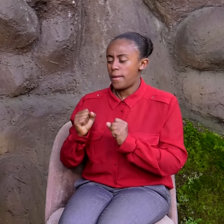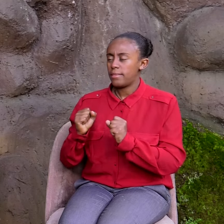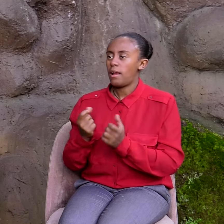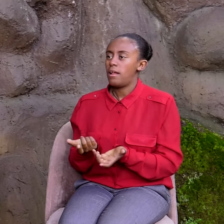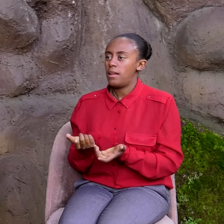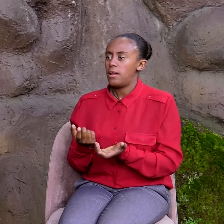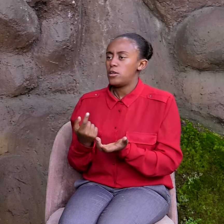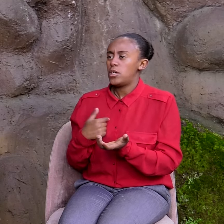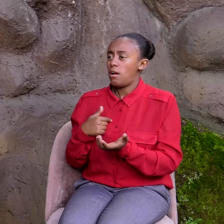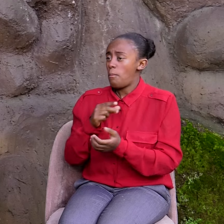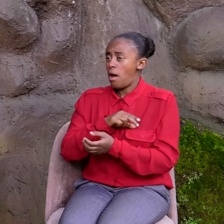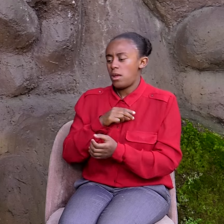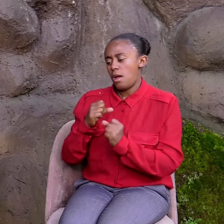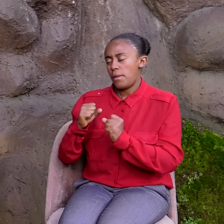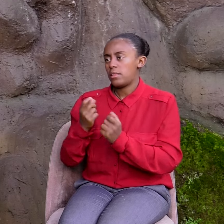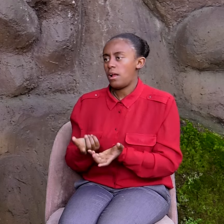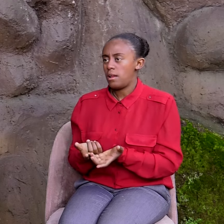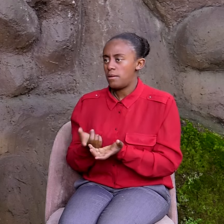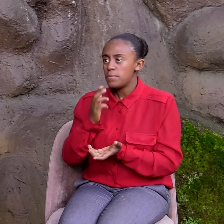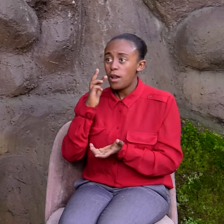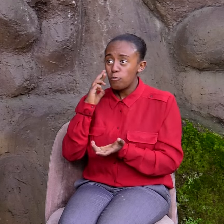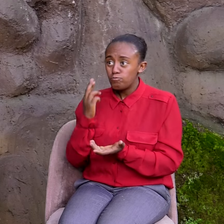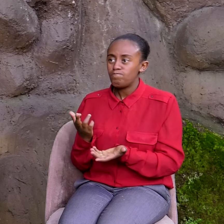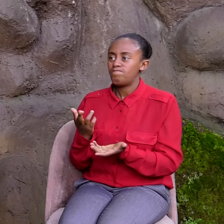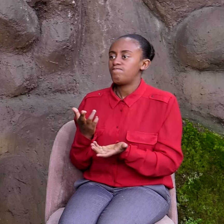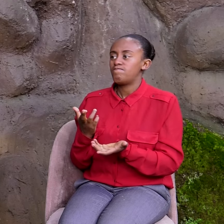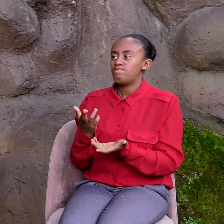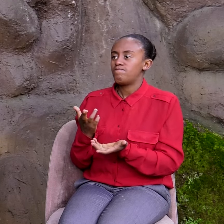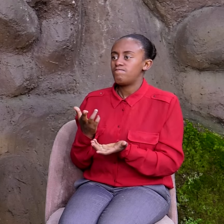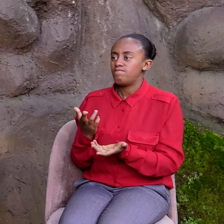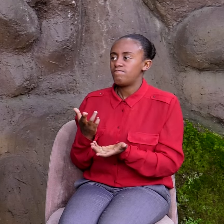ያበረታኛል። እሱ ነው እኔ ጋ ያለው ባህሪ። ምክንያቱም